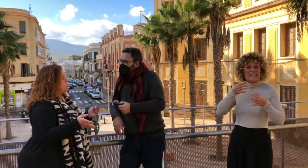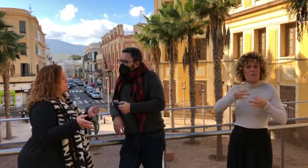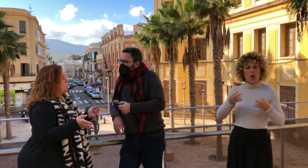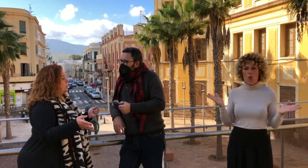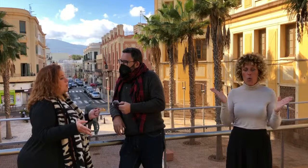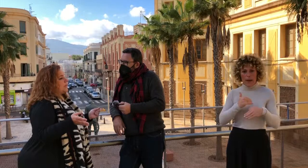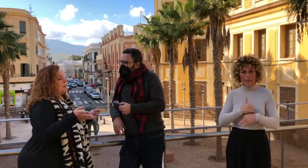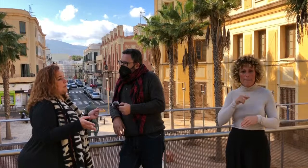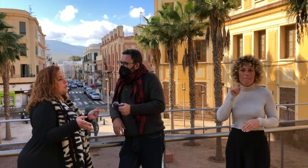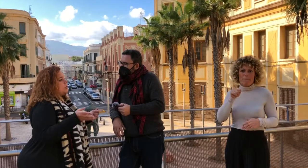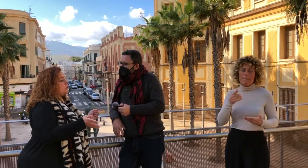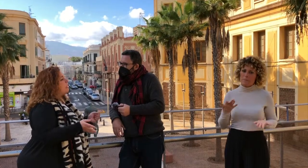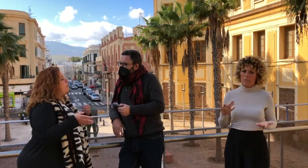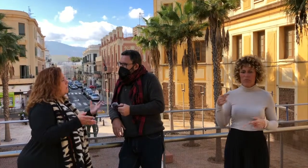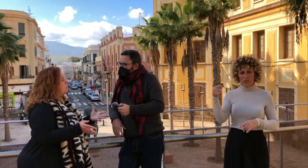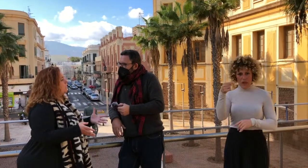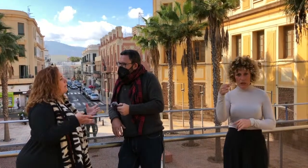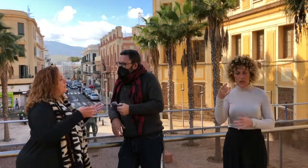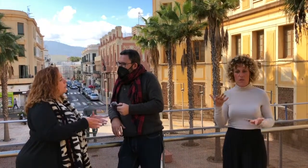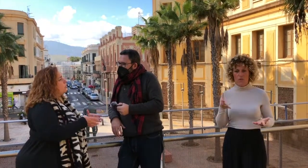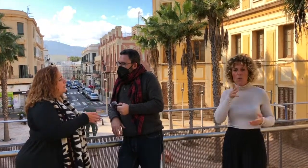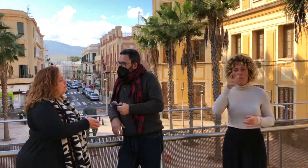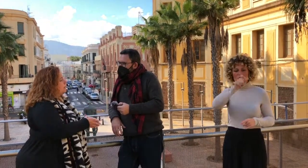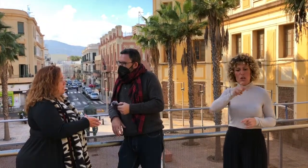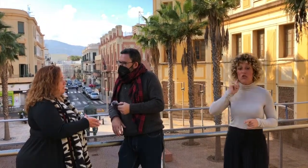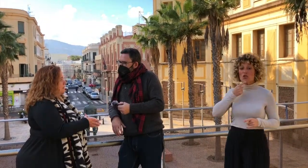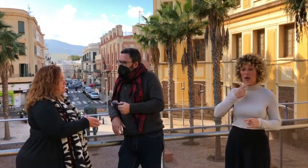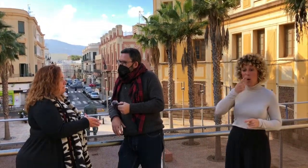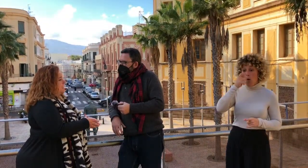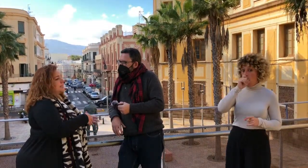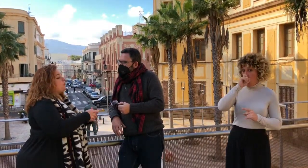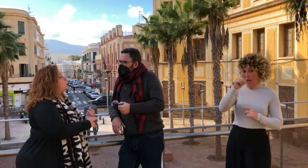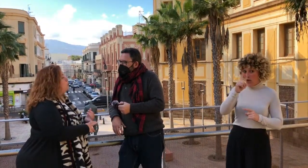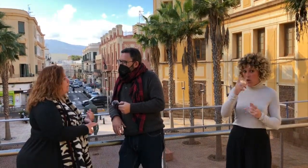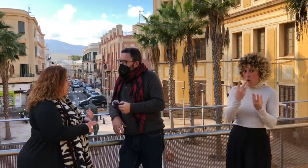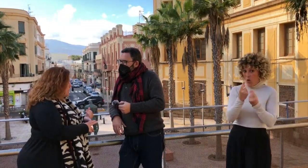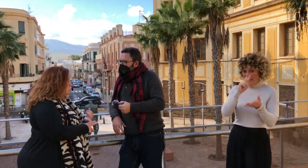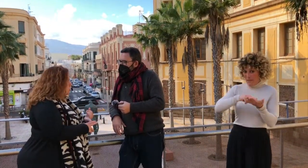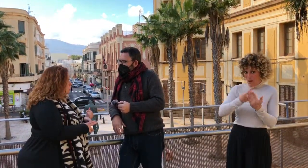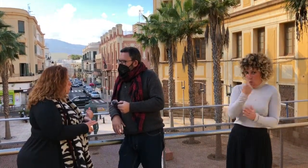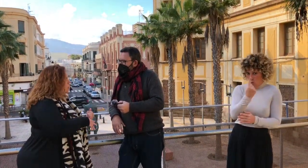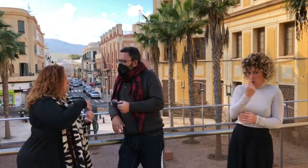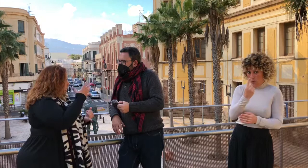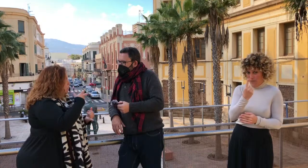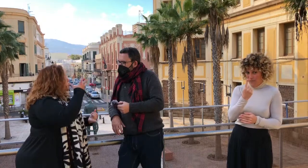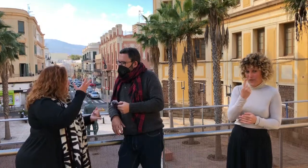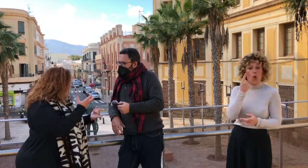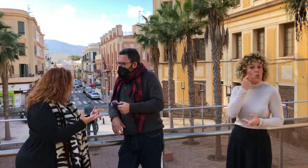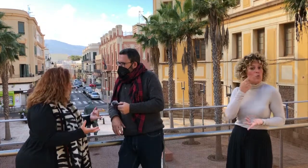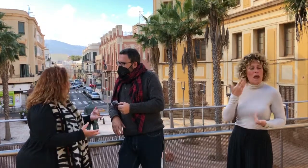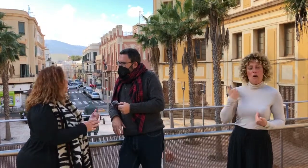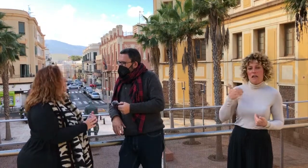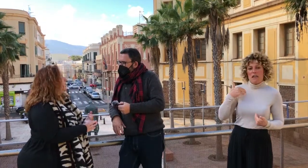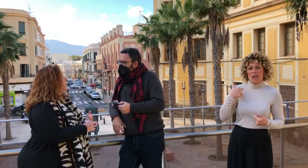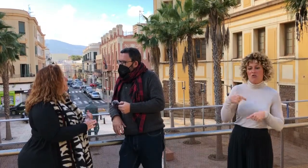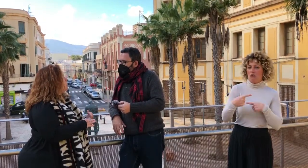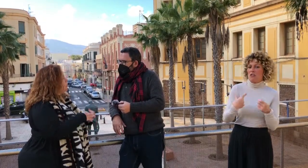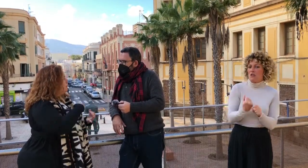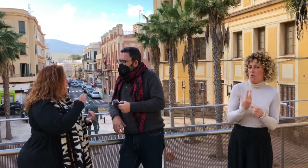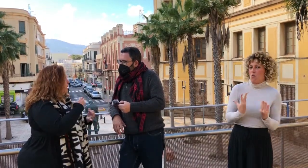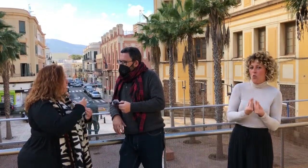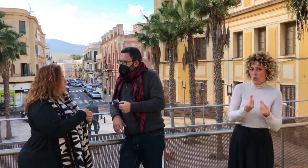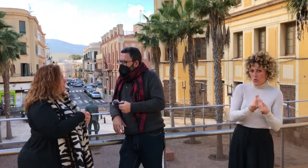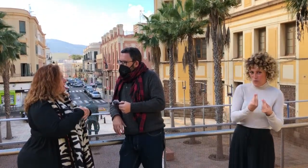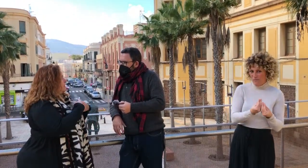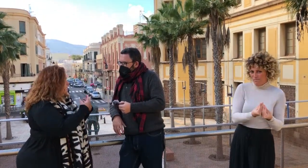resta mucho, porque la persona sorda un año está trabajando con un intérprete que se acostumbra a su idiosincrasia, por decirlo de alguna manera, o a su